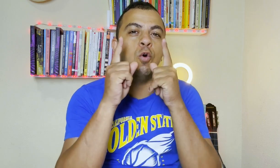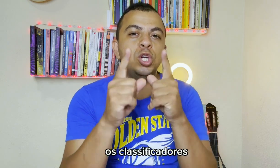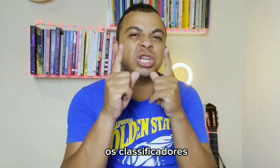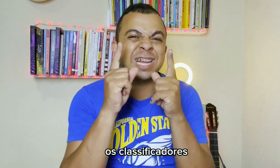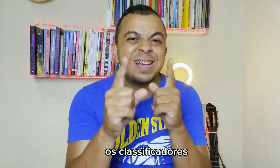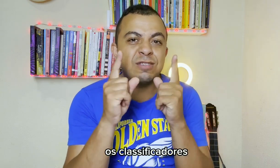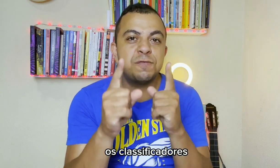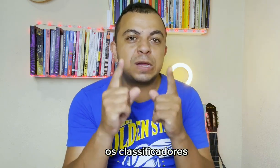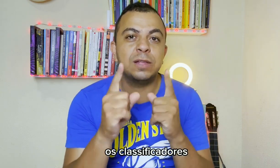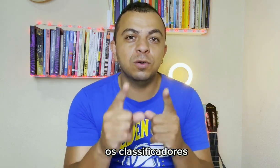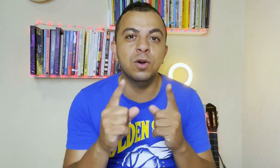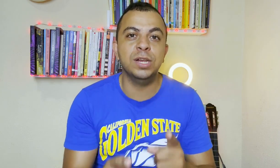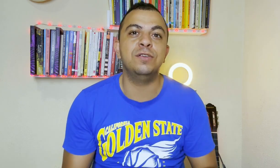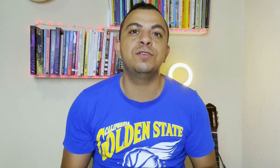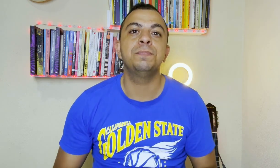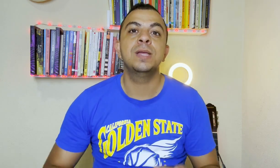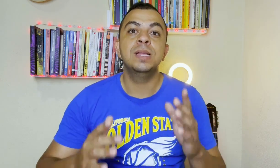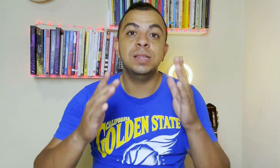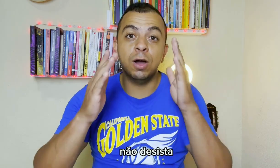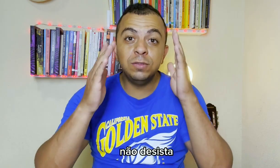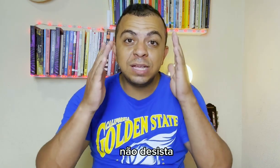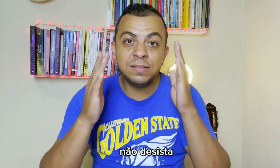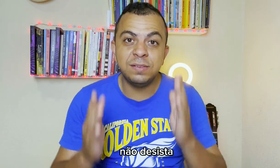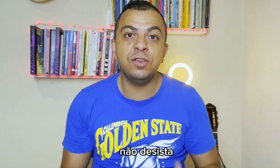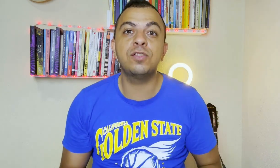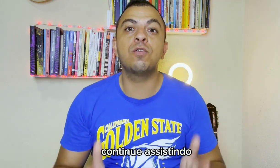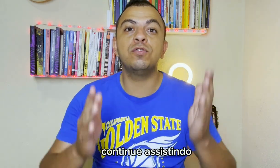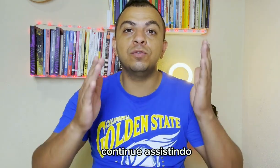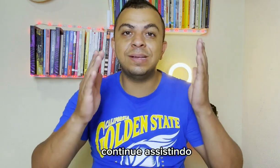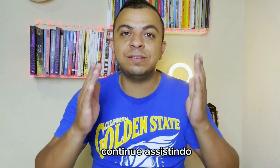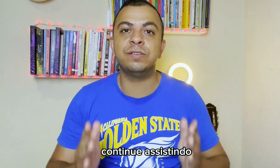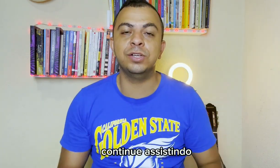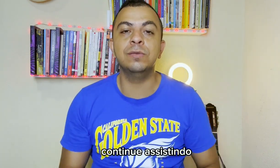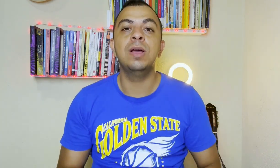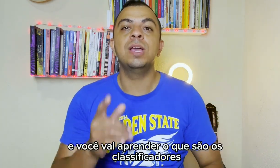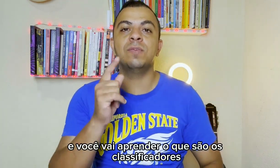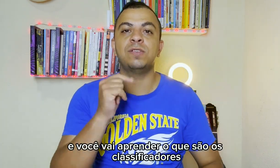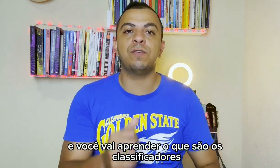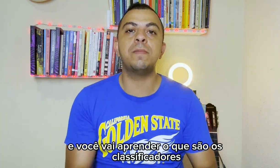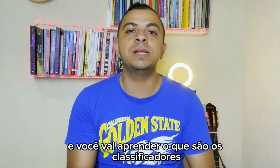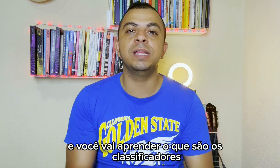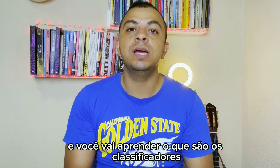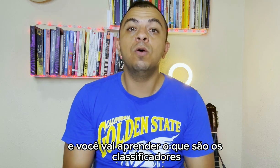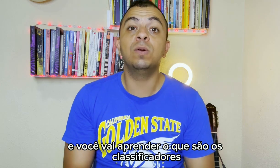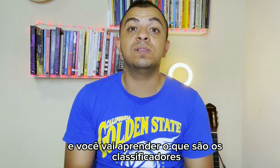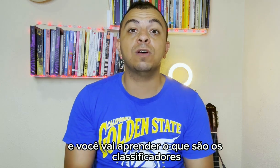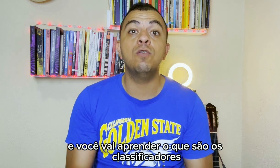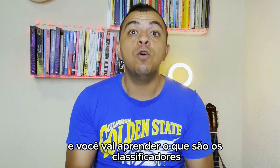os classificadores. Não desista, continue assistindo, que você vai aprender o que são